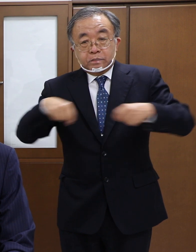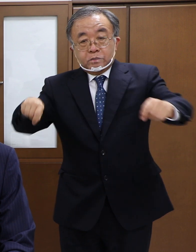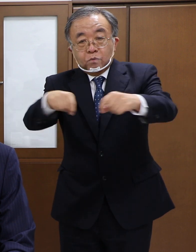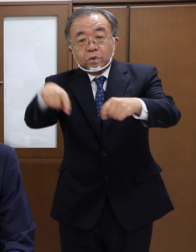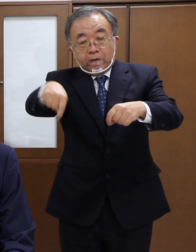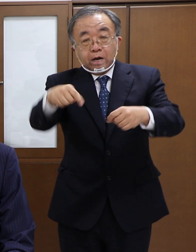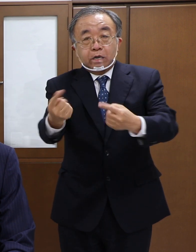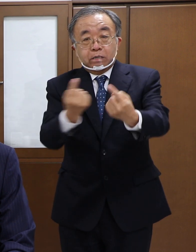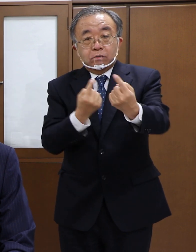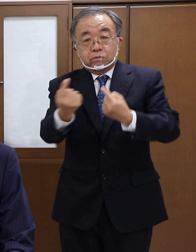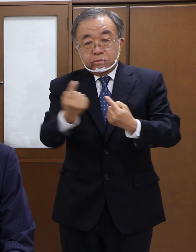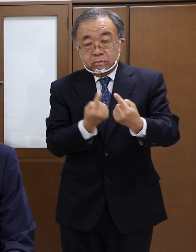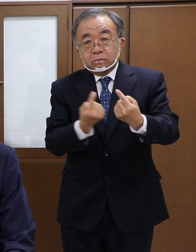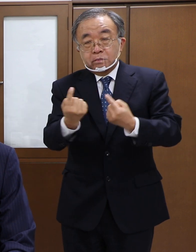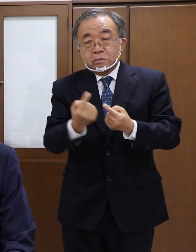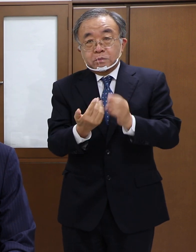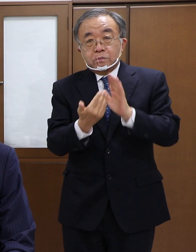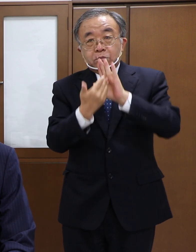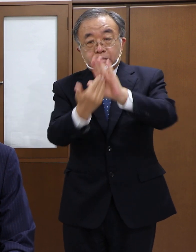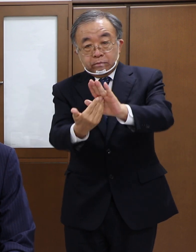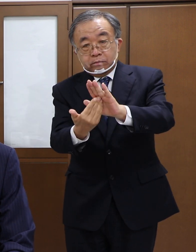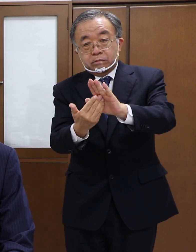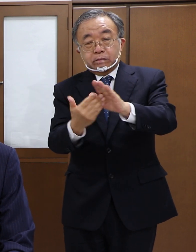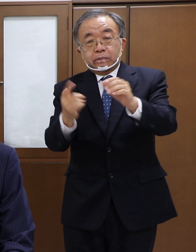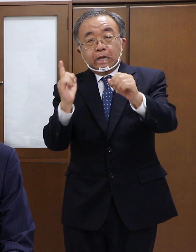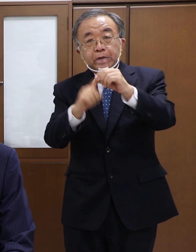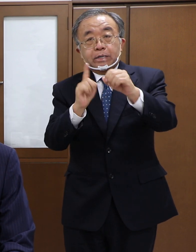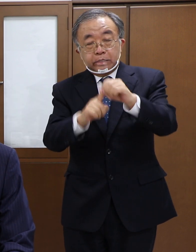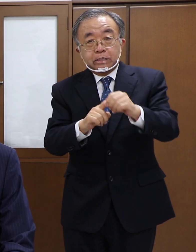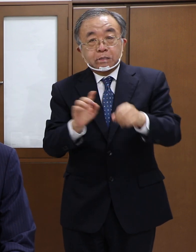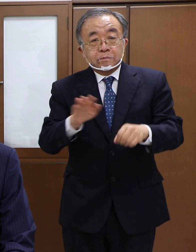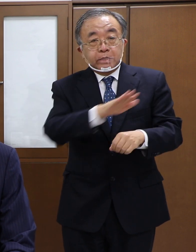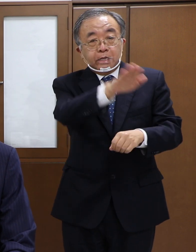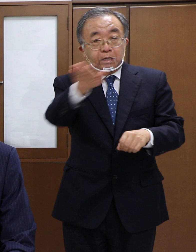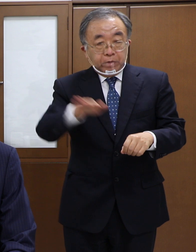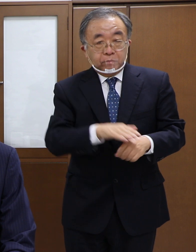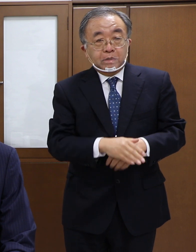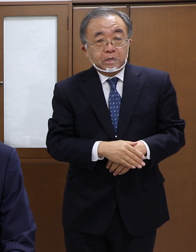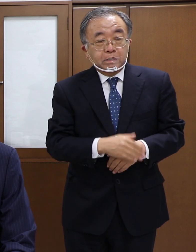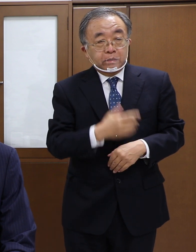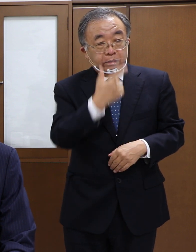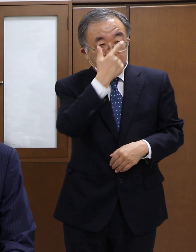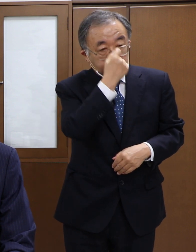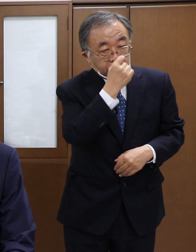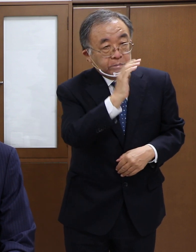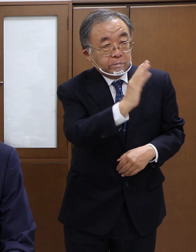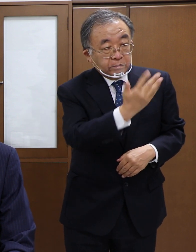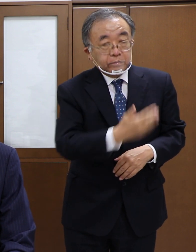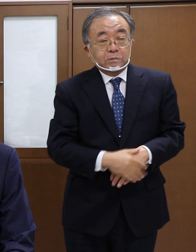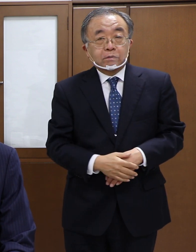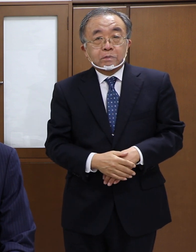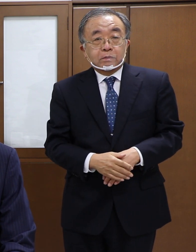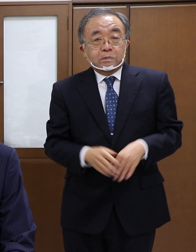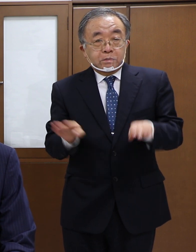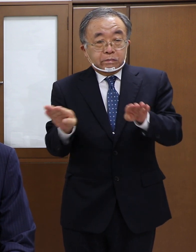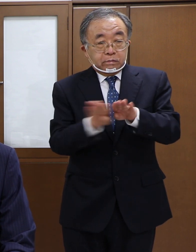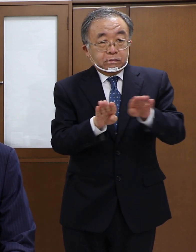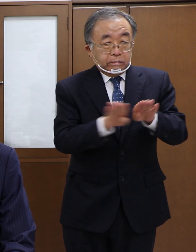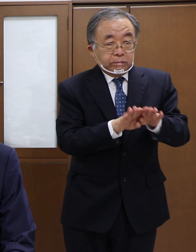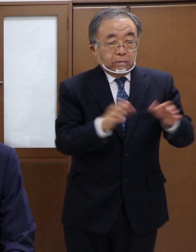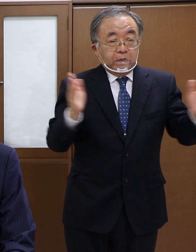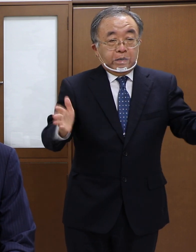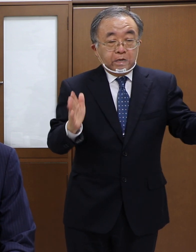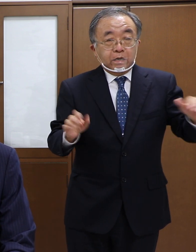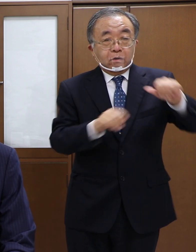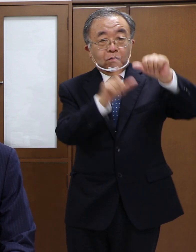からの来訪者の流入を抑制する必要から、皆様にはご不便をおかけしますが、休止期間を